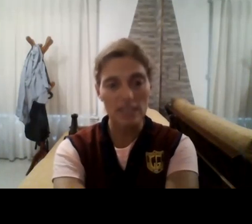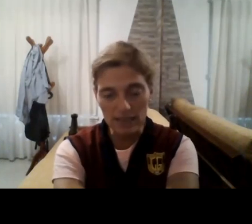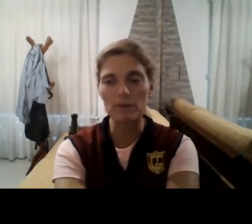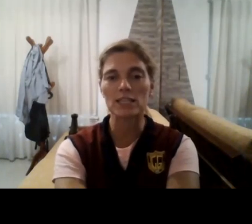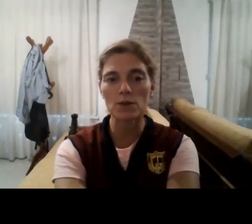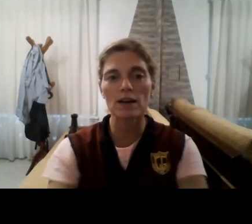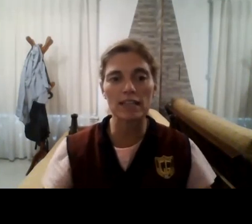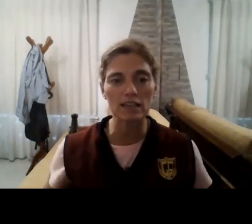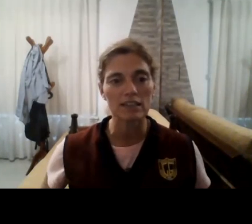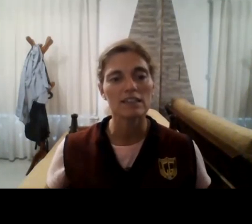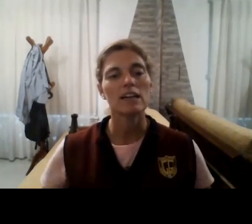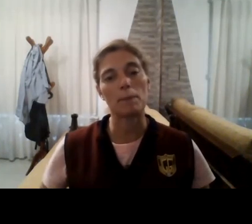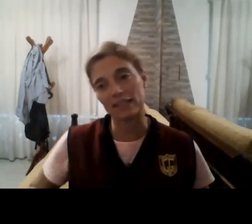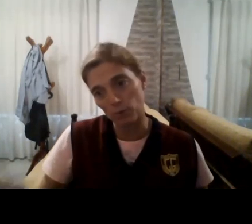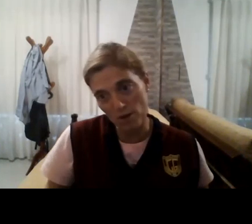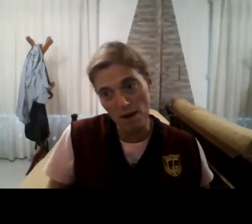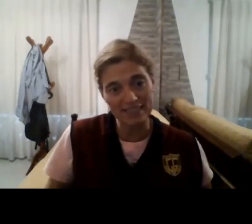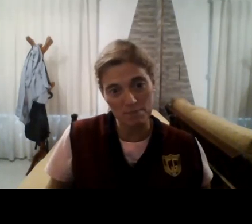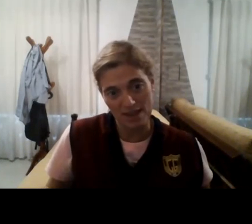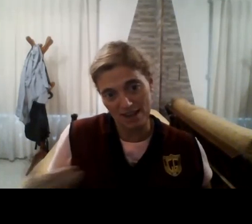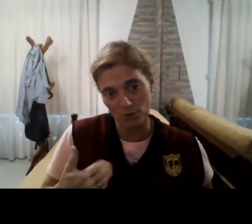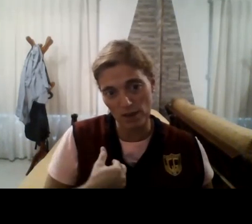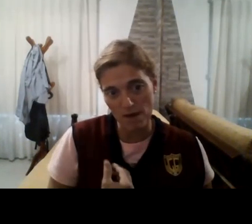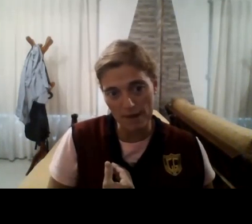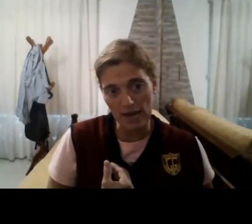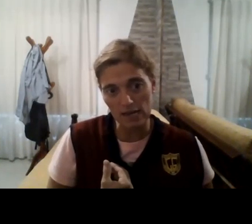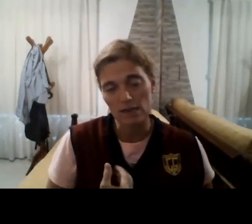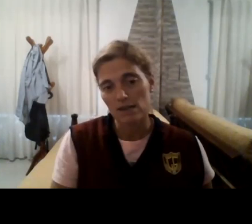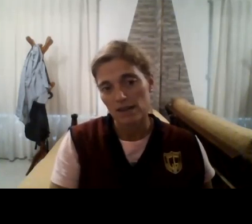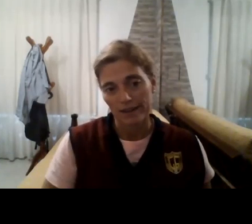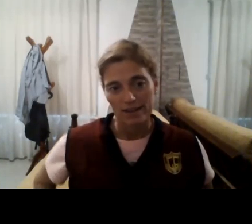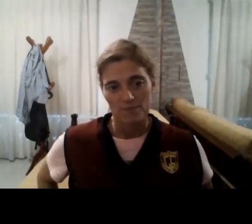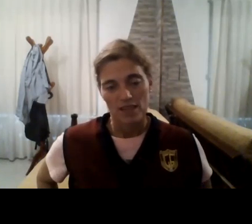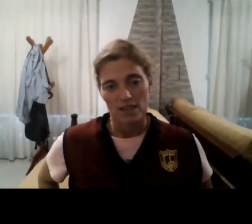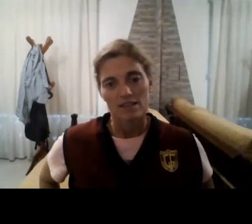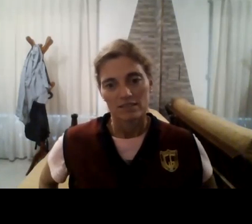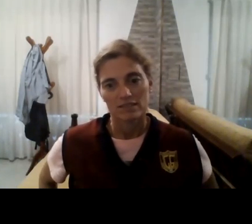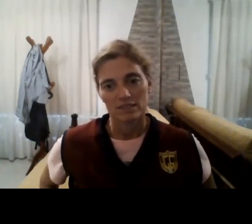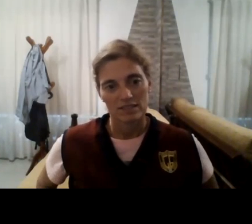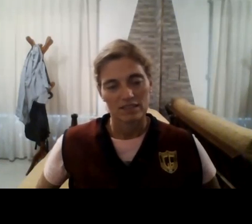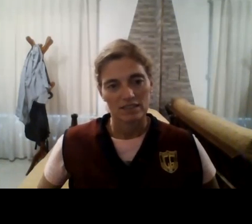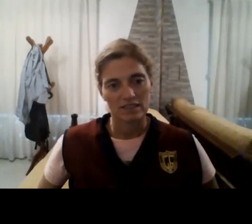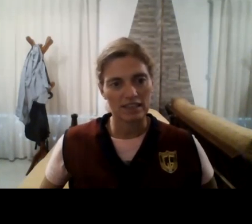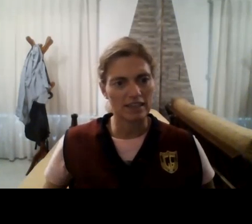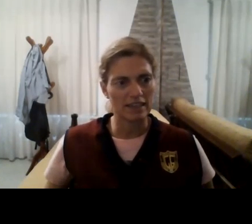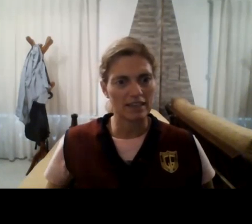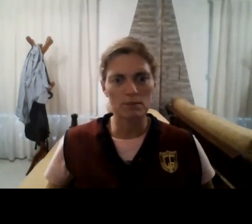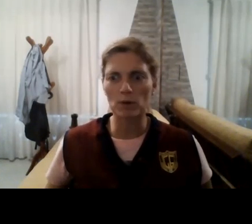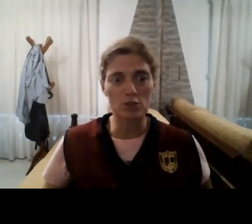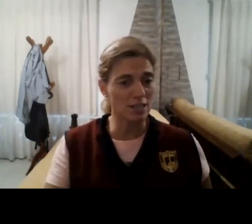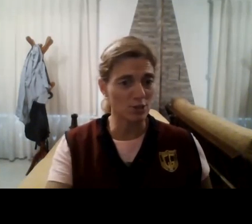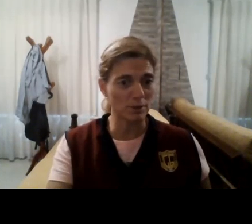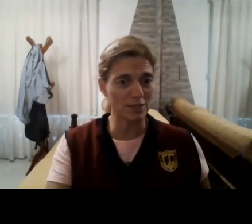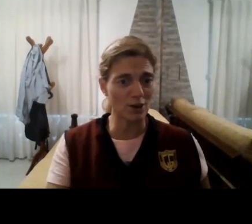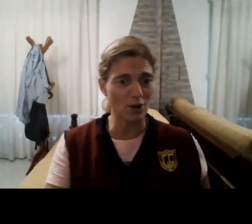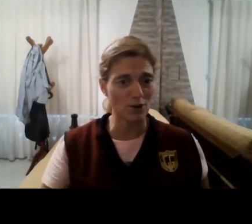No te Sí, puedo el 29 de creer. abril, ¡Qué aparte cumple mi bueno! mamá también, ¿eh? Cumple mi Ah, mamá. bueno, le mandamos un beso a Emma entonces. No me acuerdo